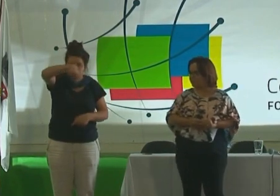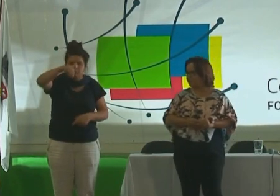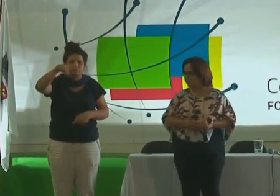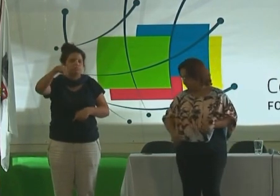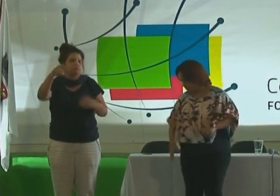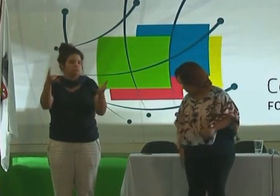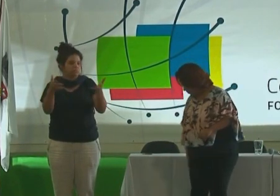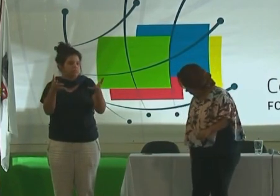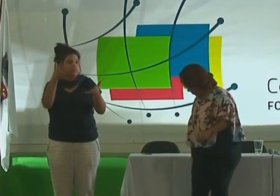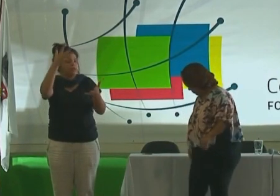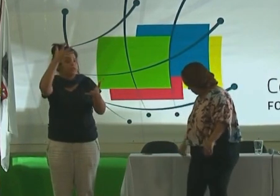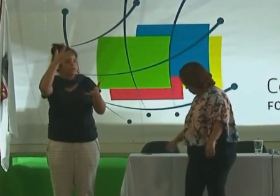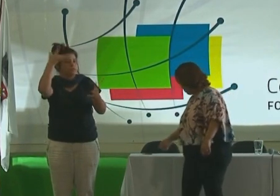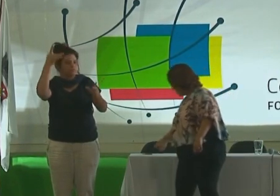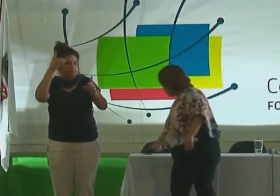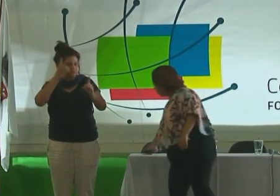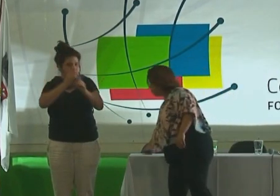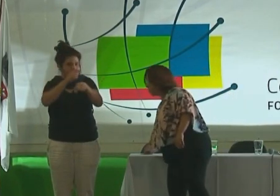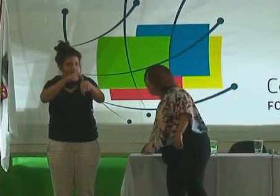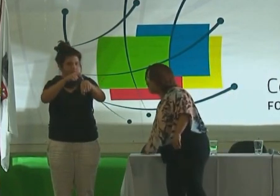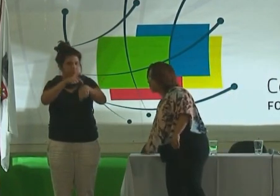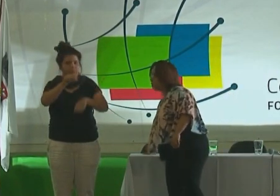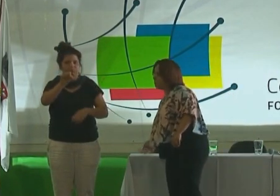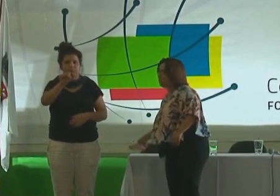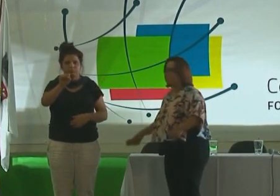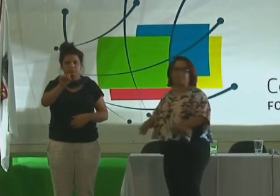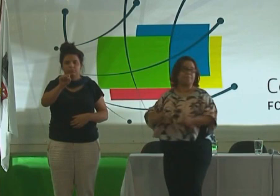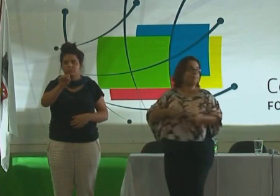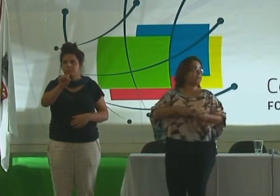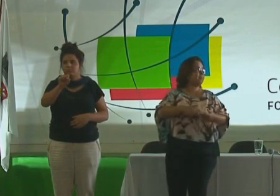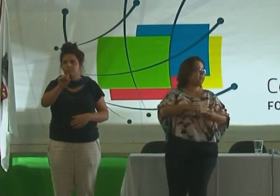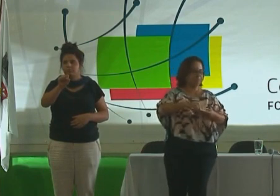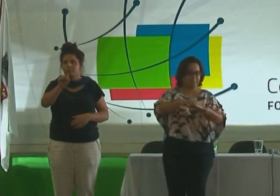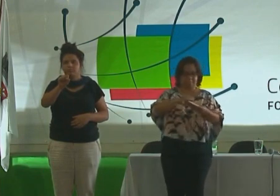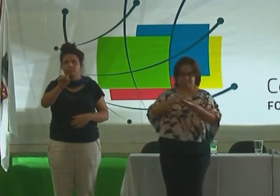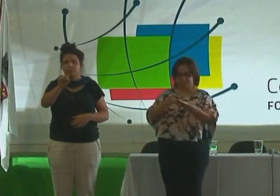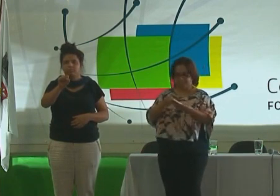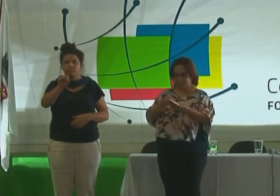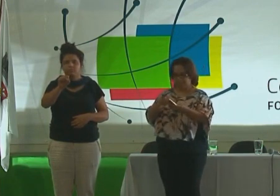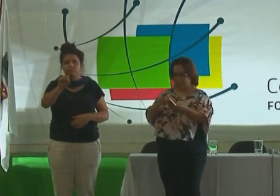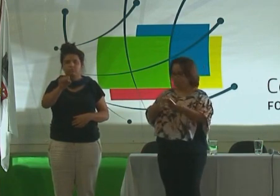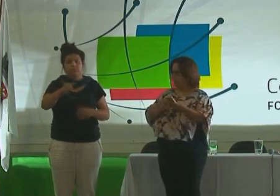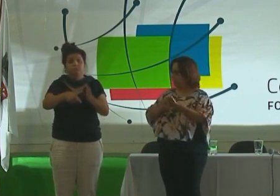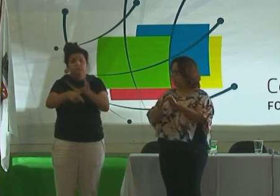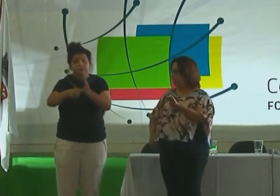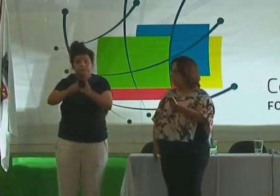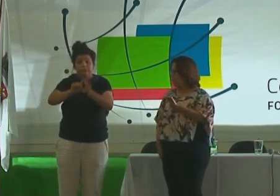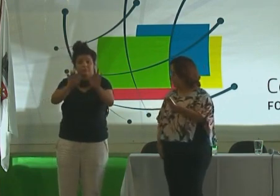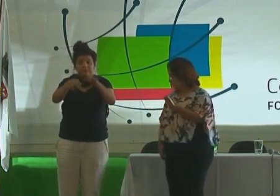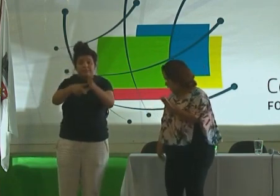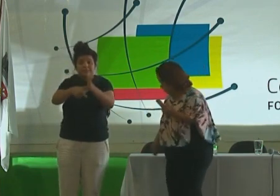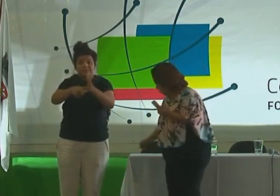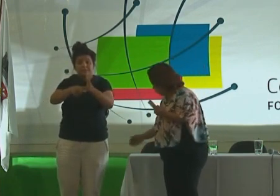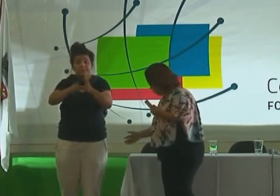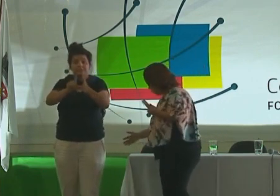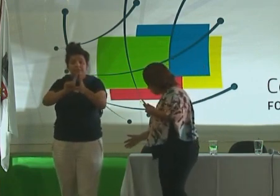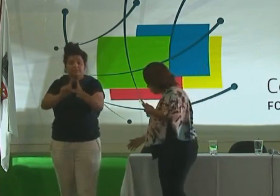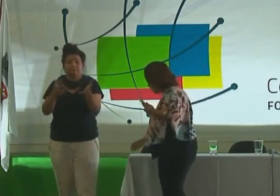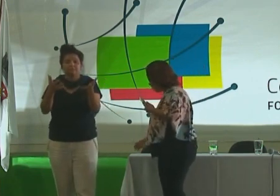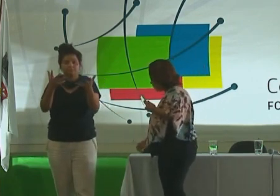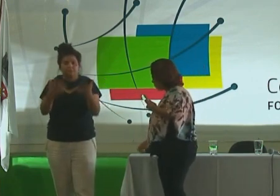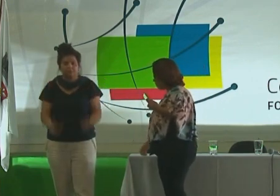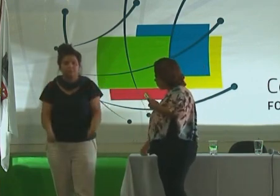os aguardamos amanhã a partir das 8 horas. Mas antes, para finalizarmos a nossa programação de hoje,